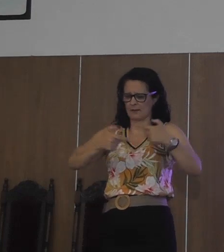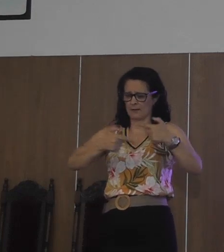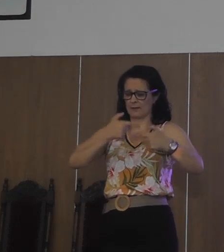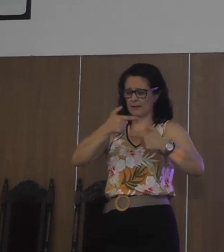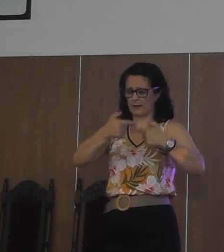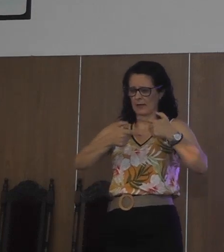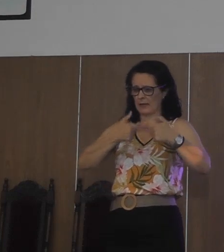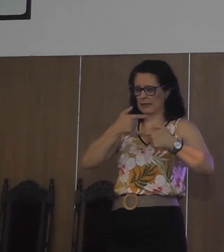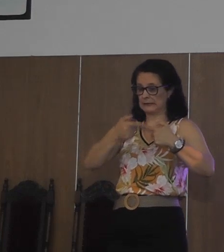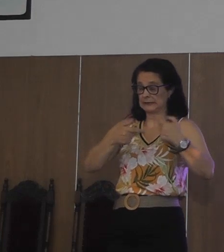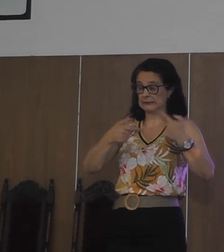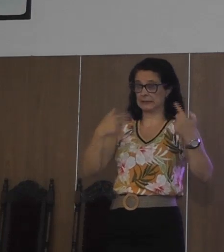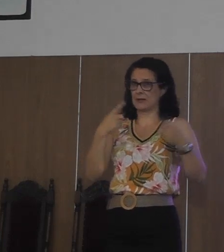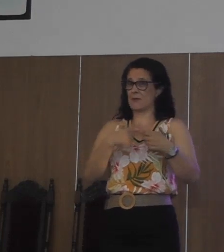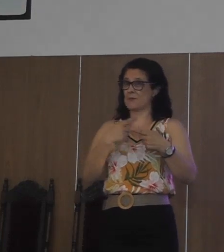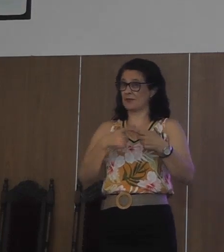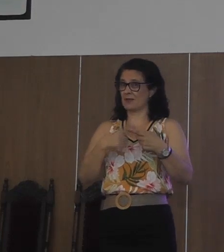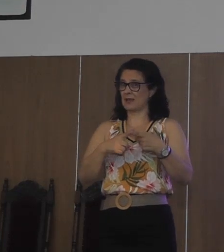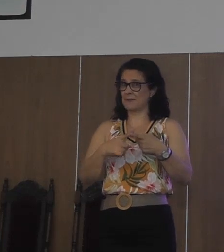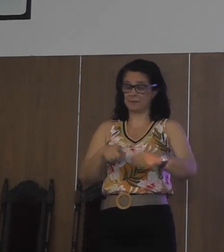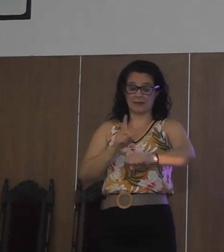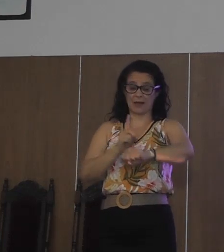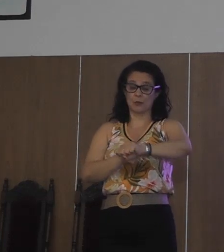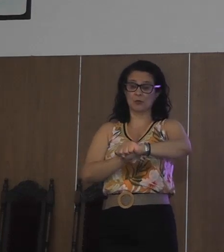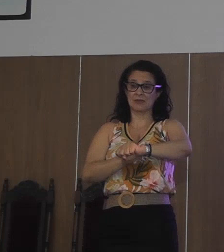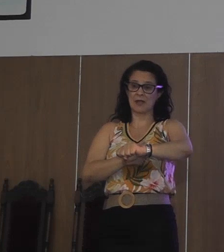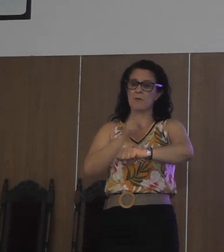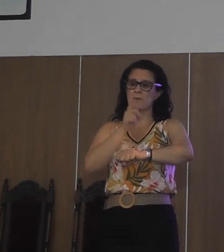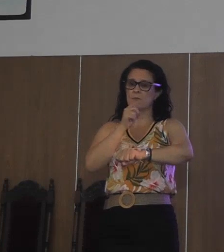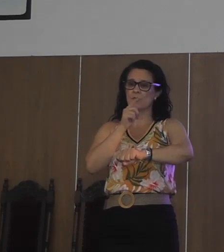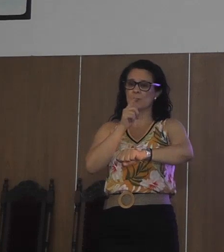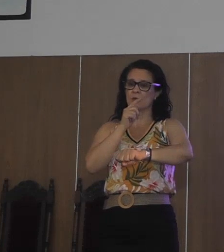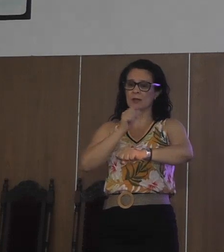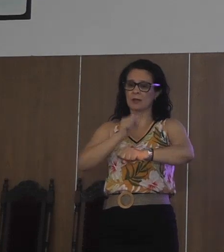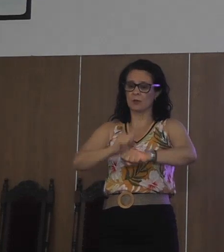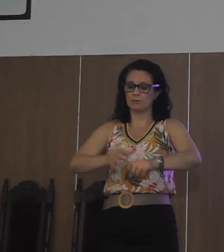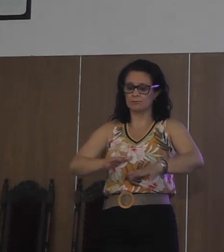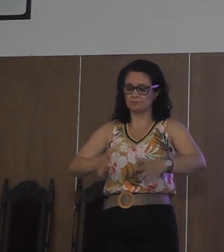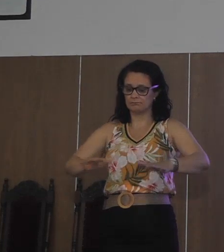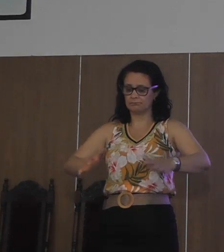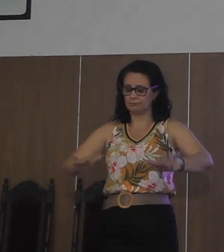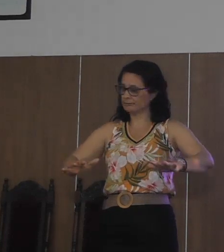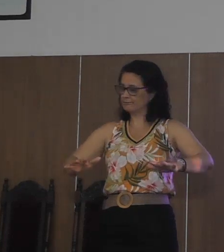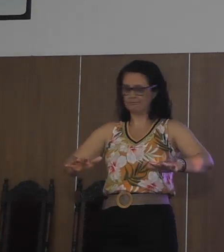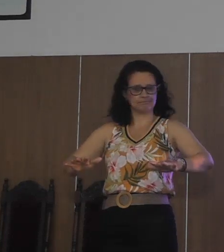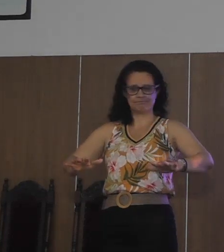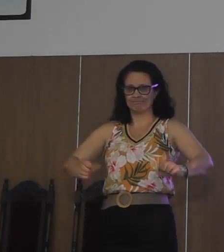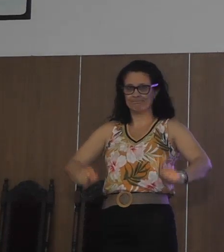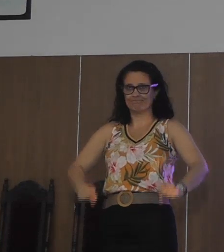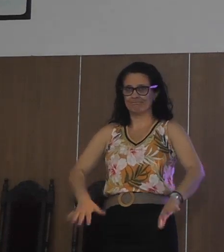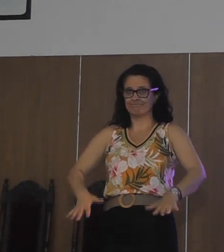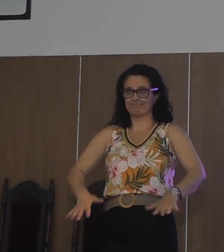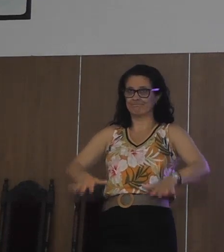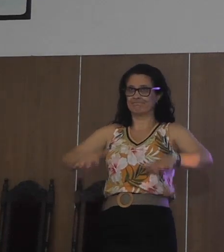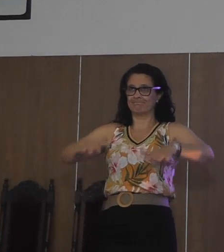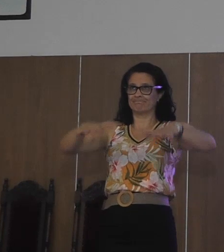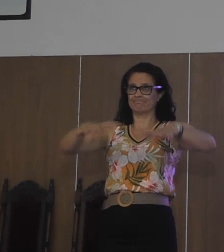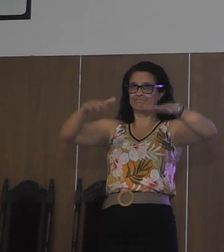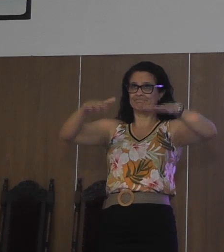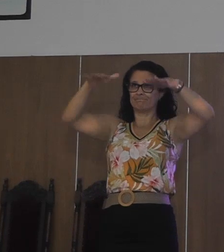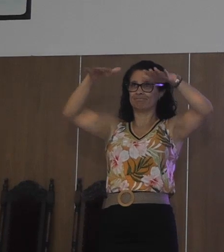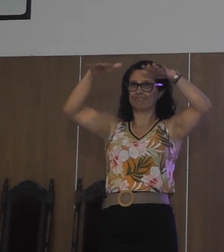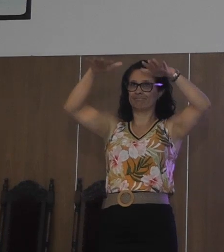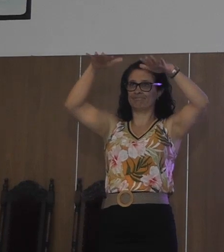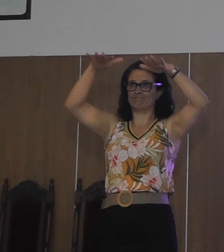que estava em época de cheia. O rio não estava numa época normal, estava em época de cheia.